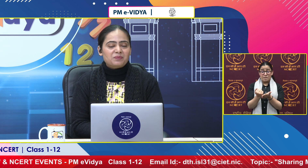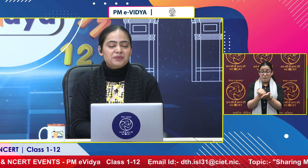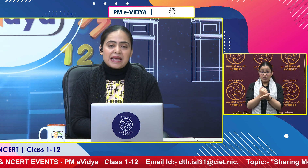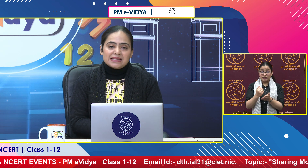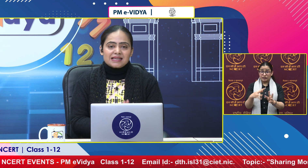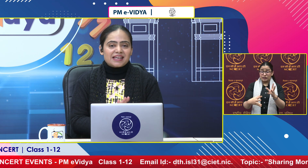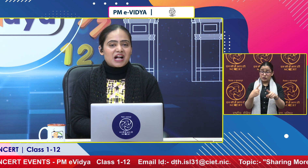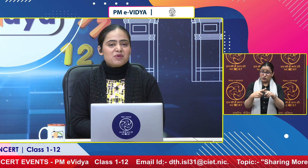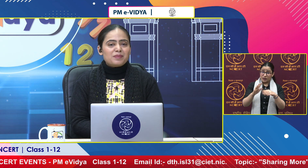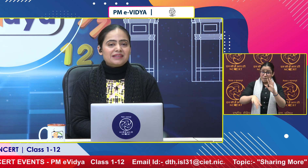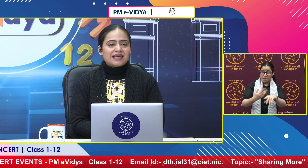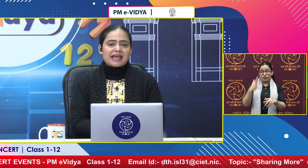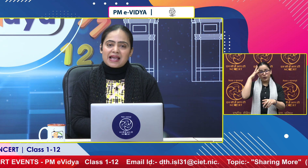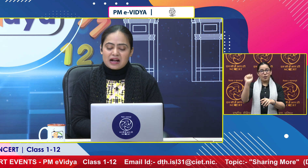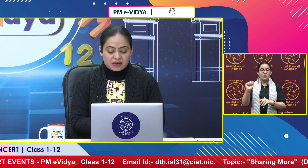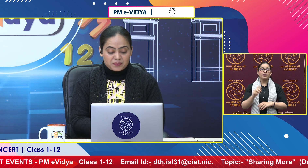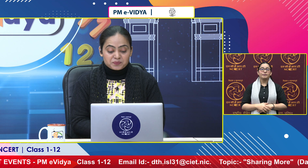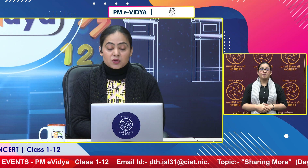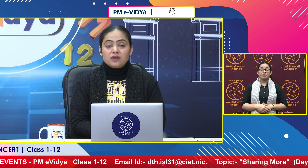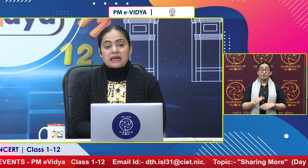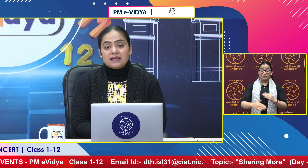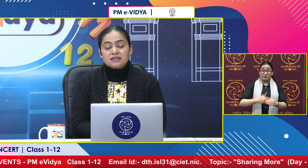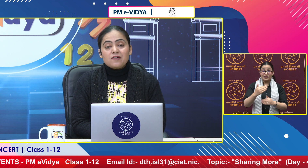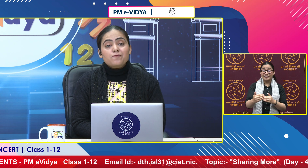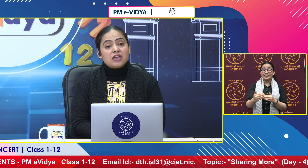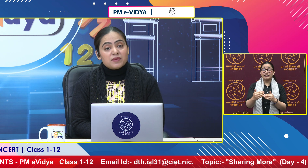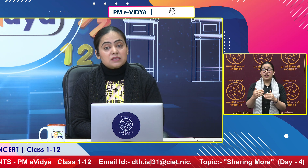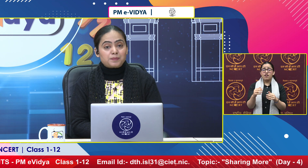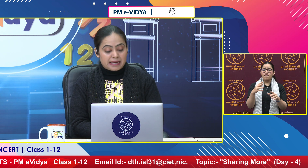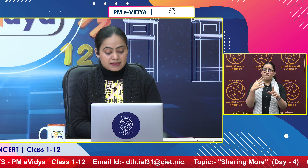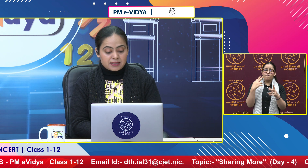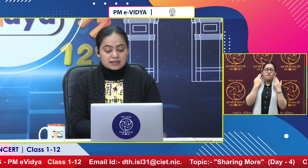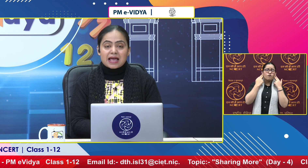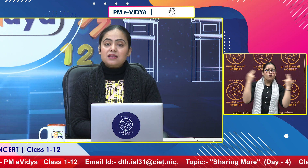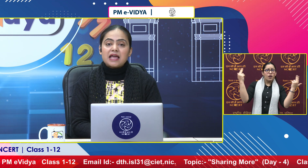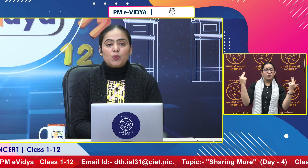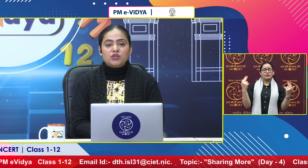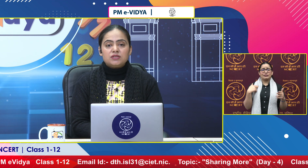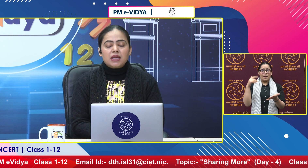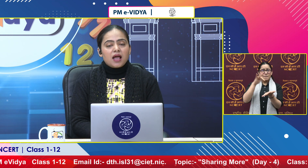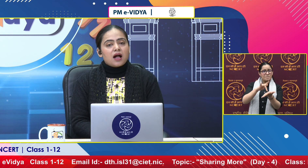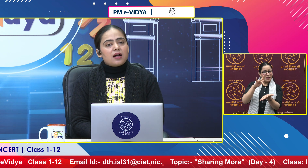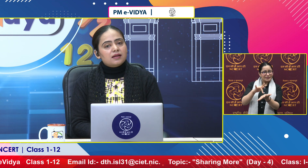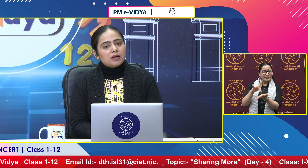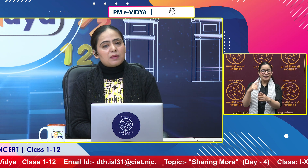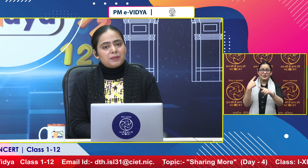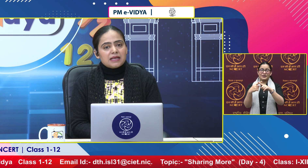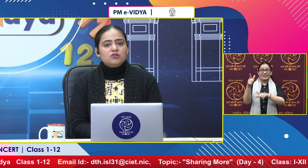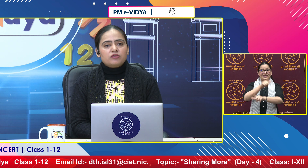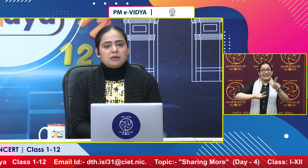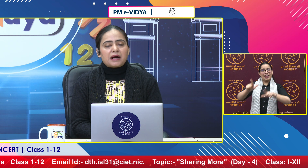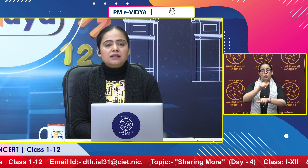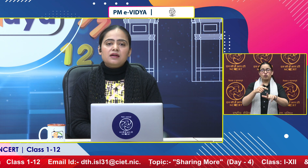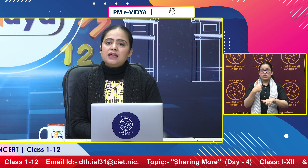याद होंगे। चलिए अब हम बढ़ते हैं आगे और नेक्स्ट है फेमस प्लेसेस एंड लैंग्वेजेस। अगर हम